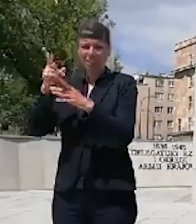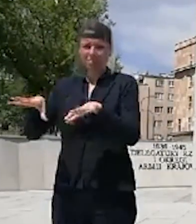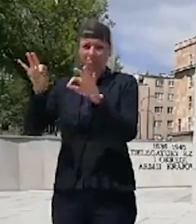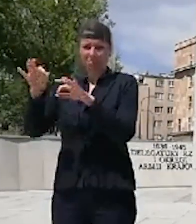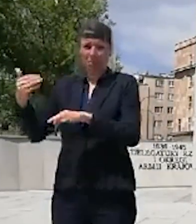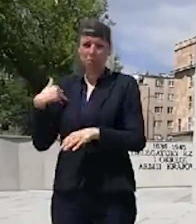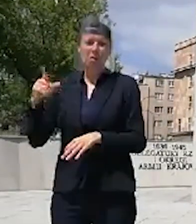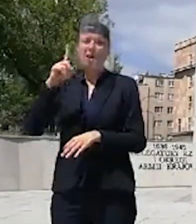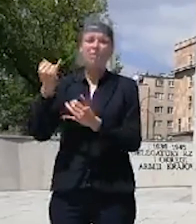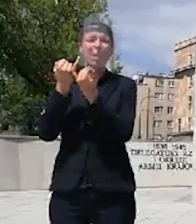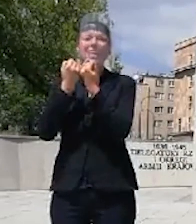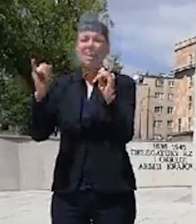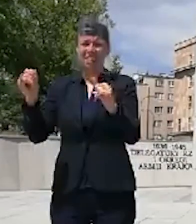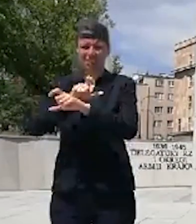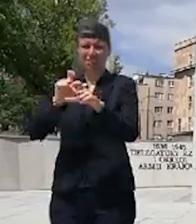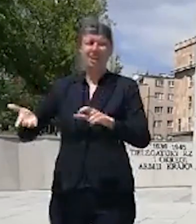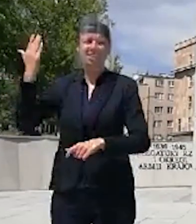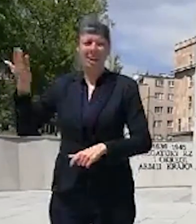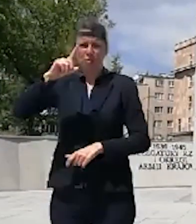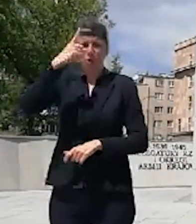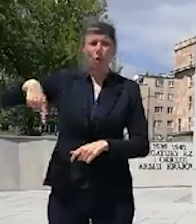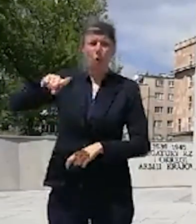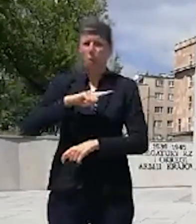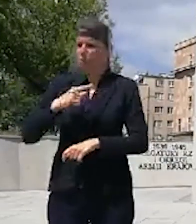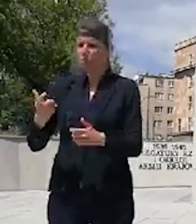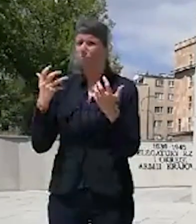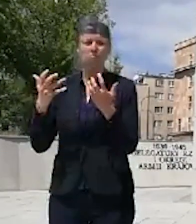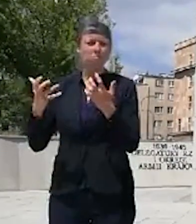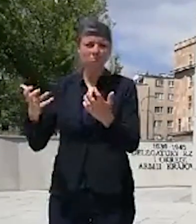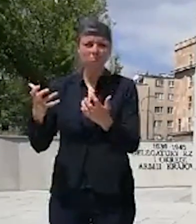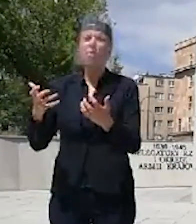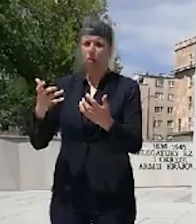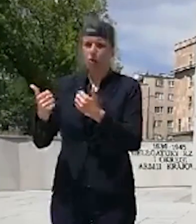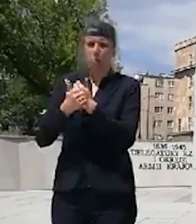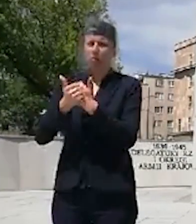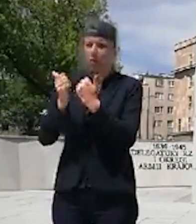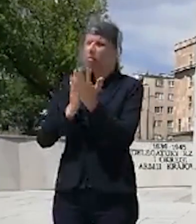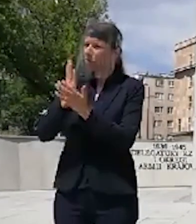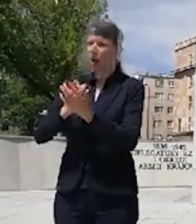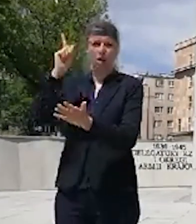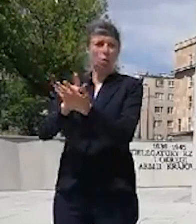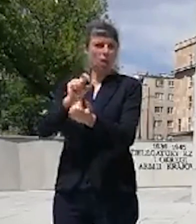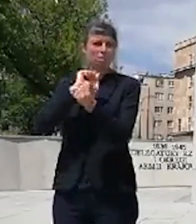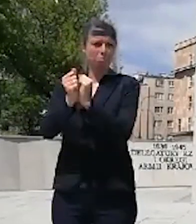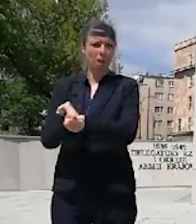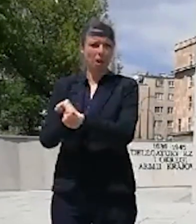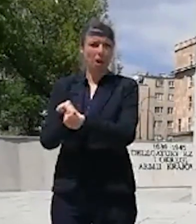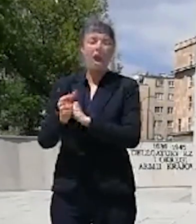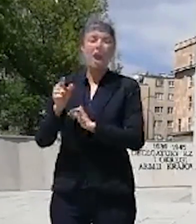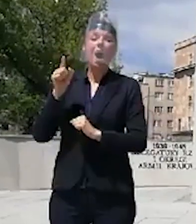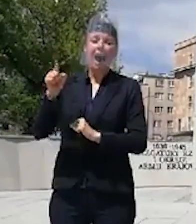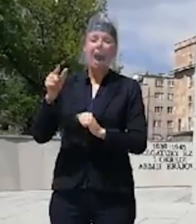energetyczne czasy. Wtedy się ludziom chciało, ludzie wierzyli, że coś realnie mogą zmienić i te wybory przeprowadzone w